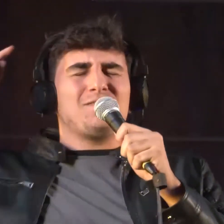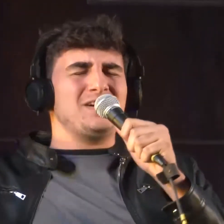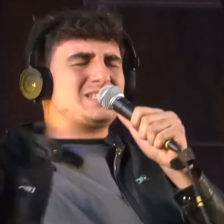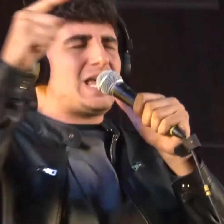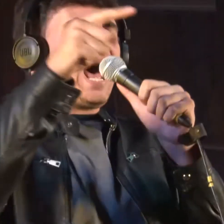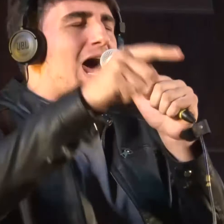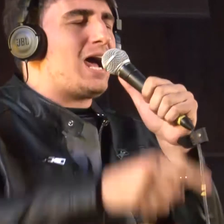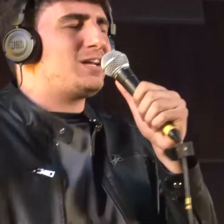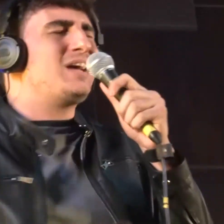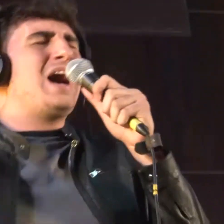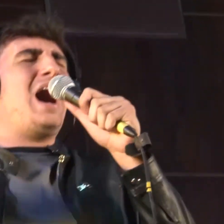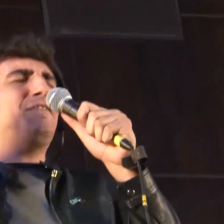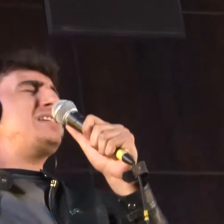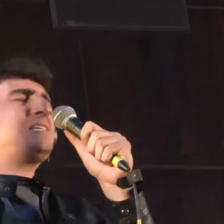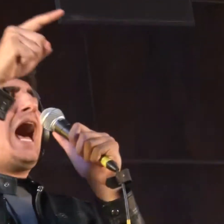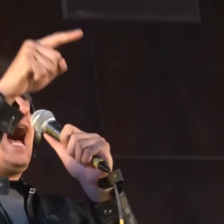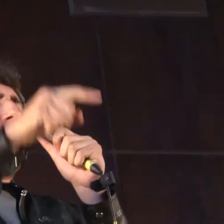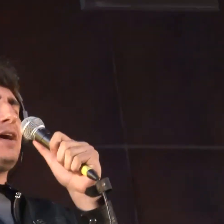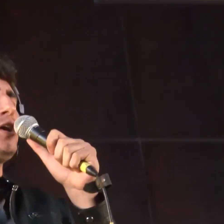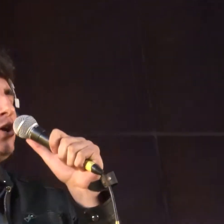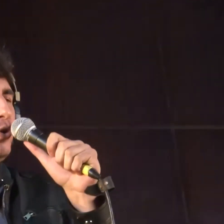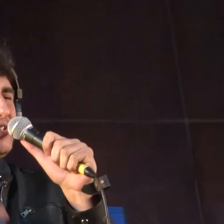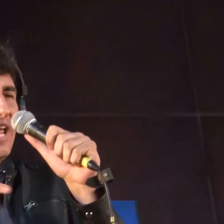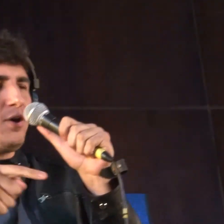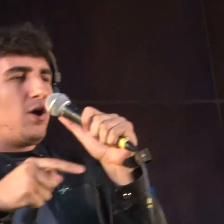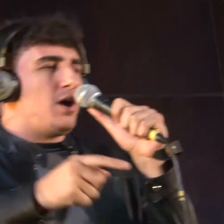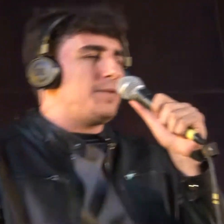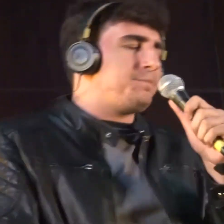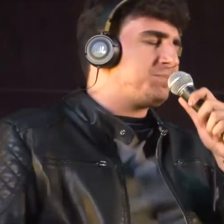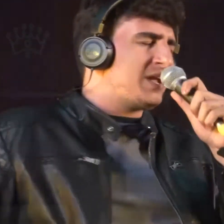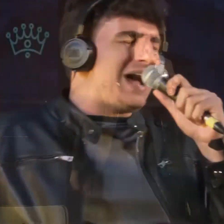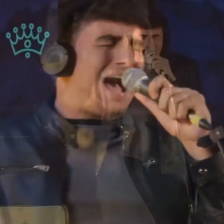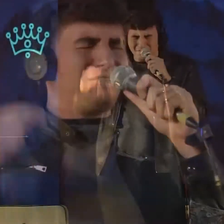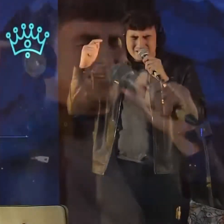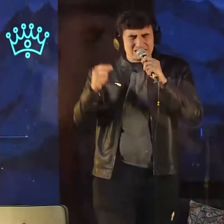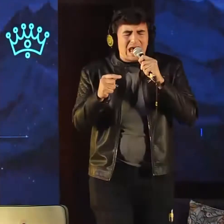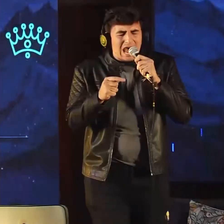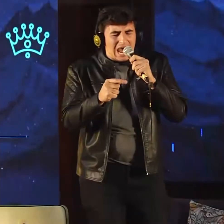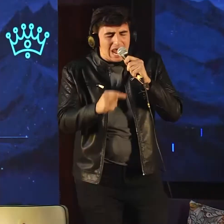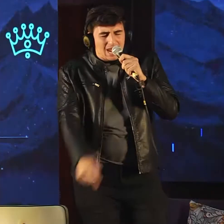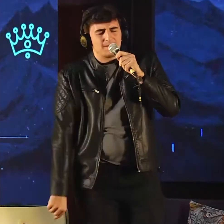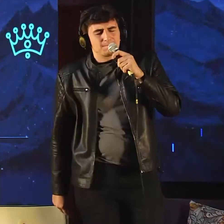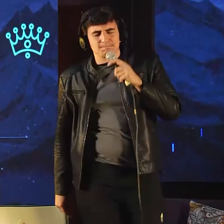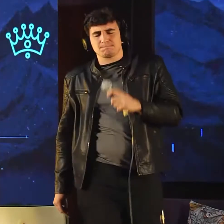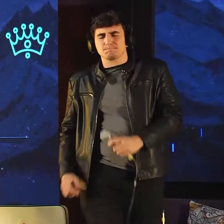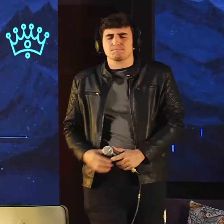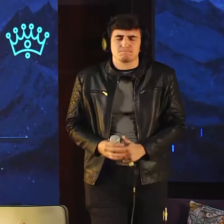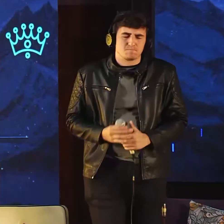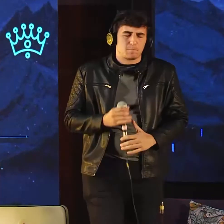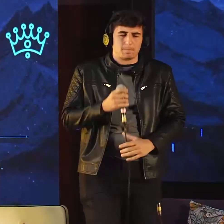é avançar. Avançar no Senhor. Avançar.